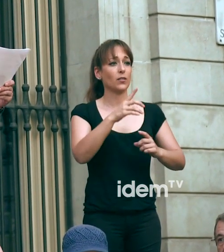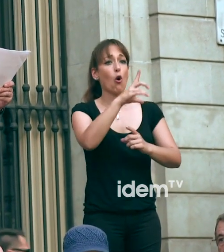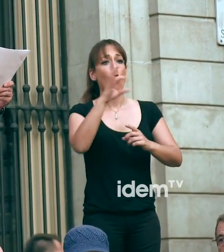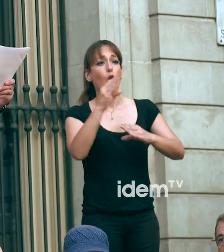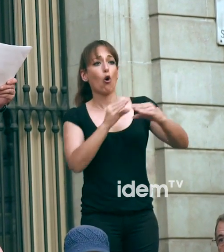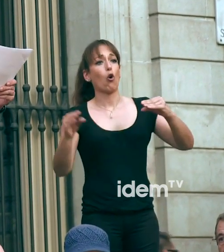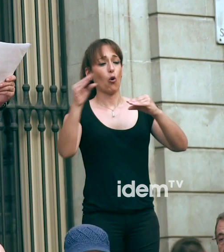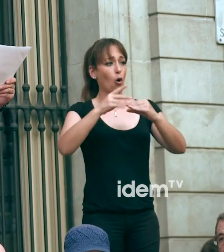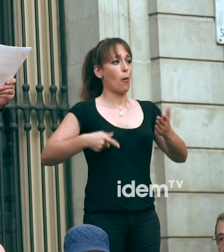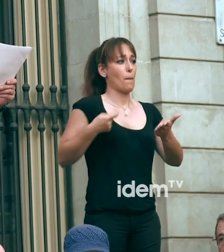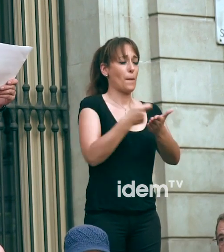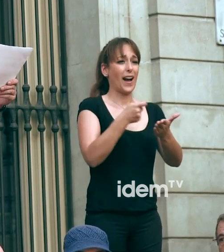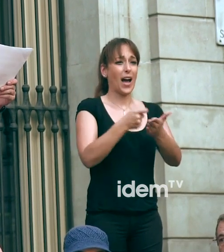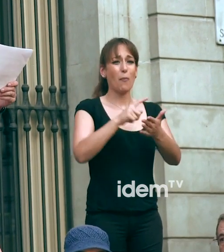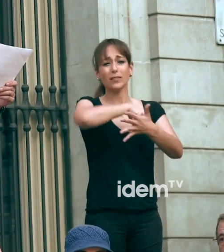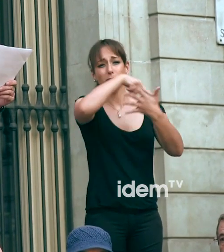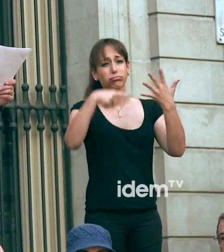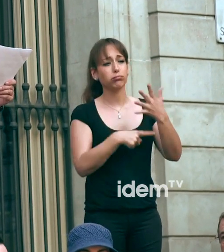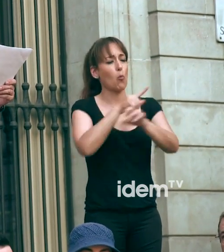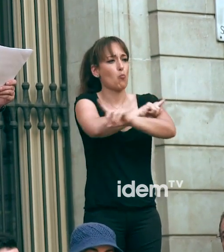etc. Ja n'hi ha prou!